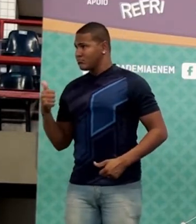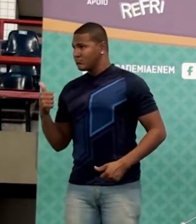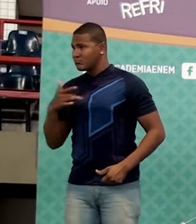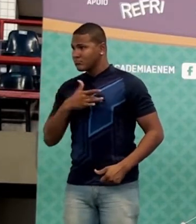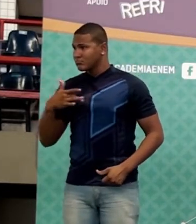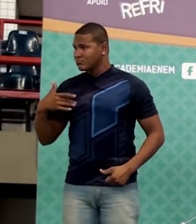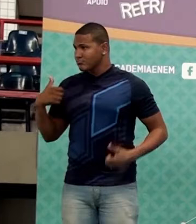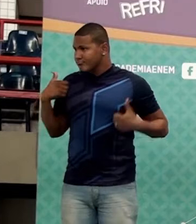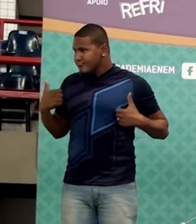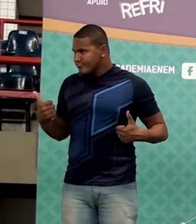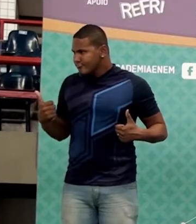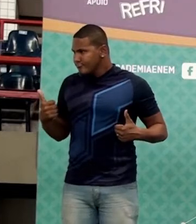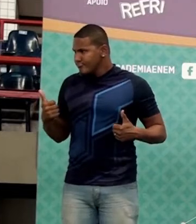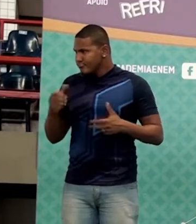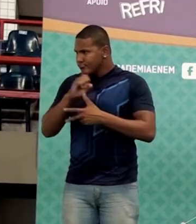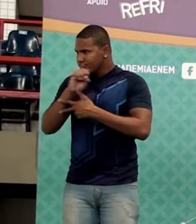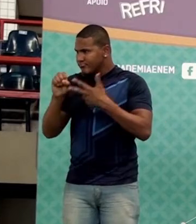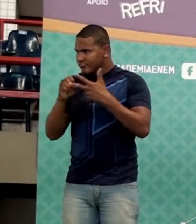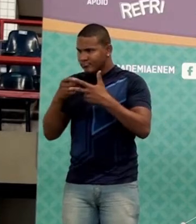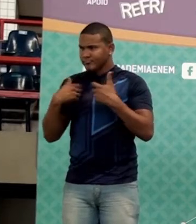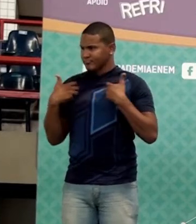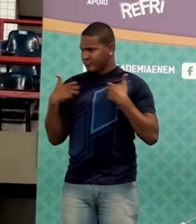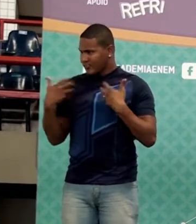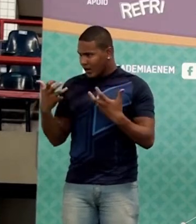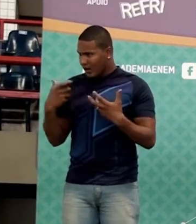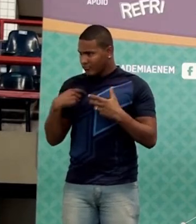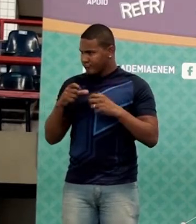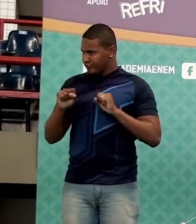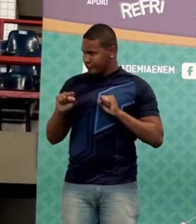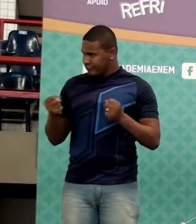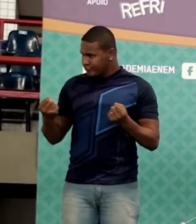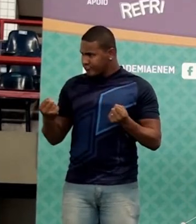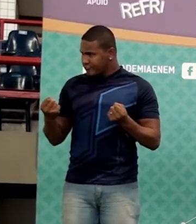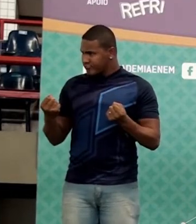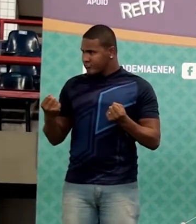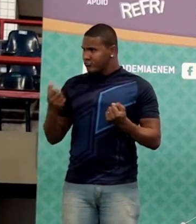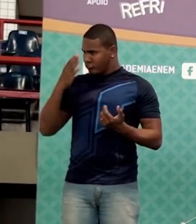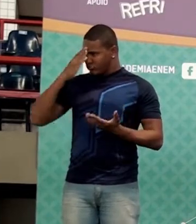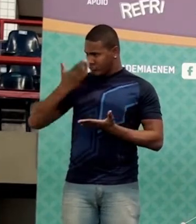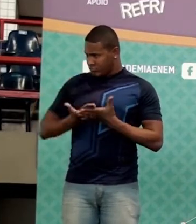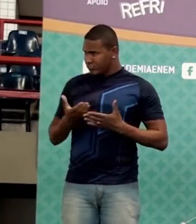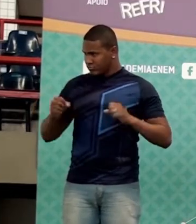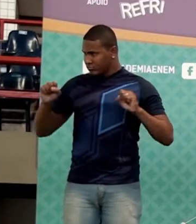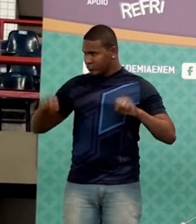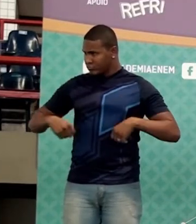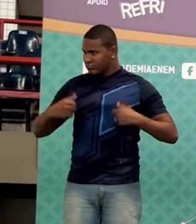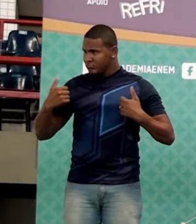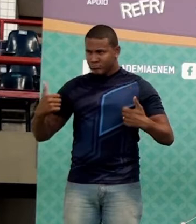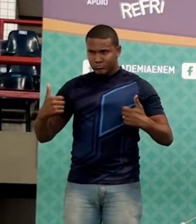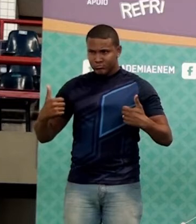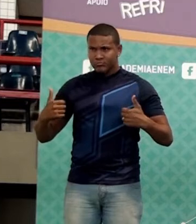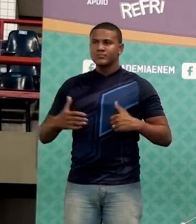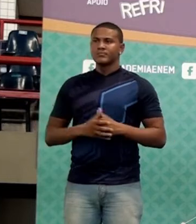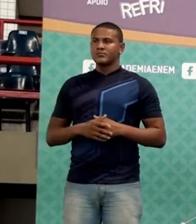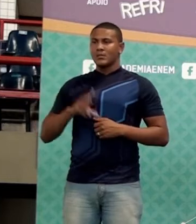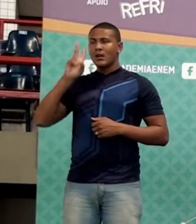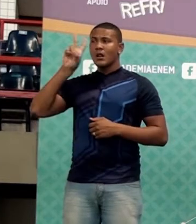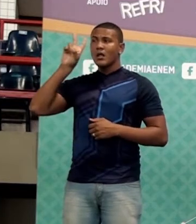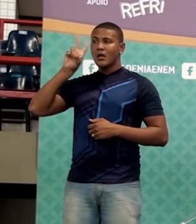todo mundo confiante? Lembrem-se sempre de fazer aquele exercício que nós ensinamos